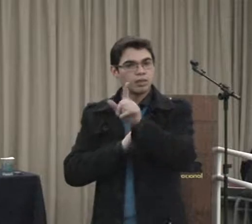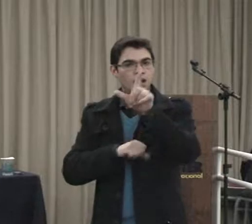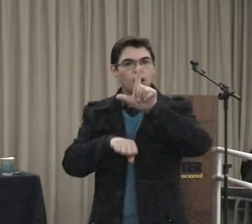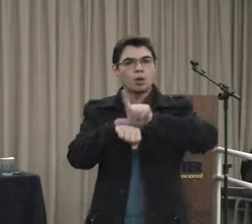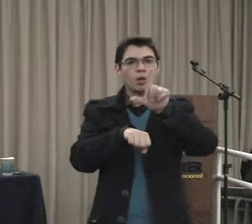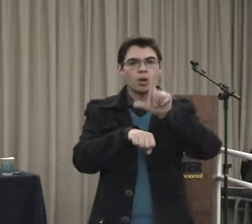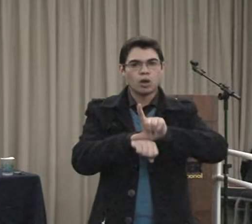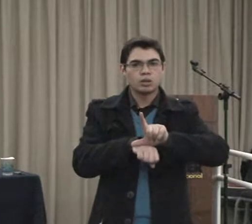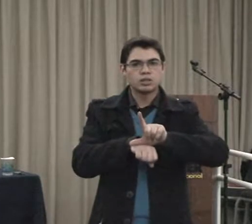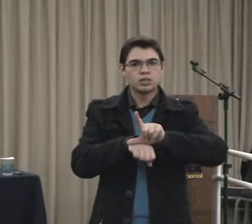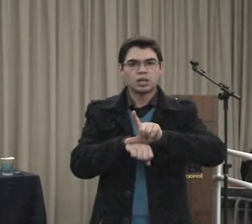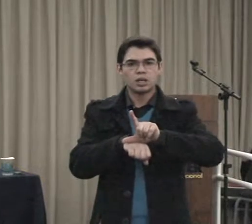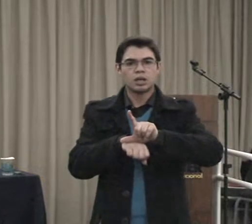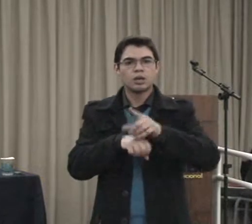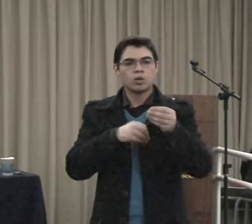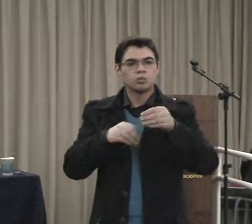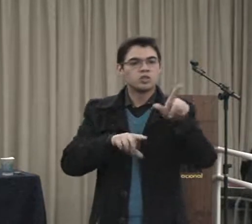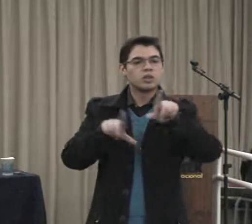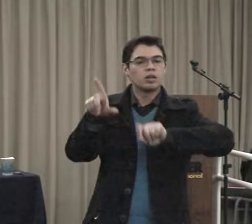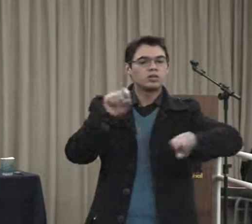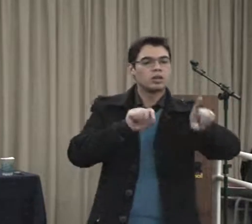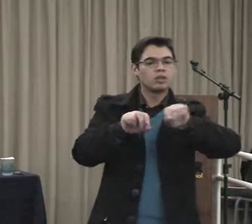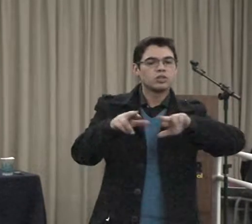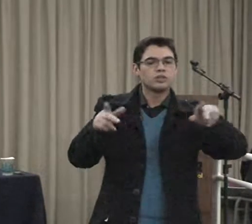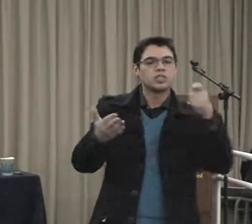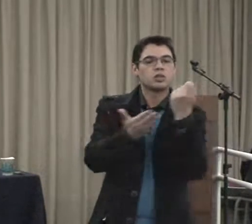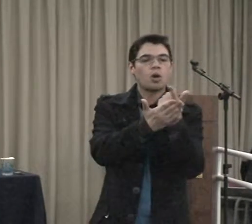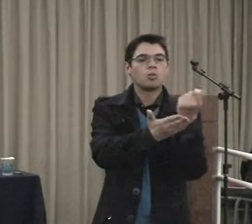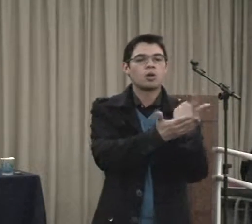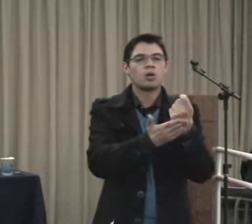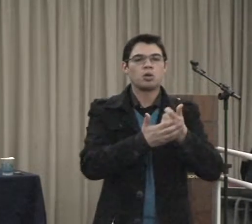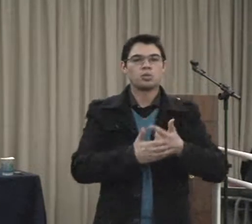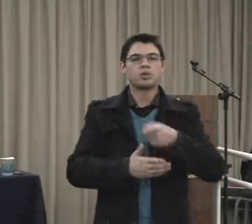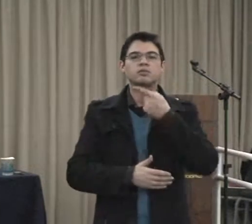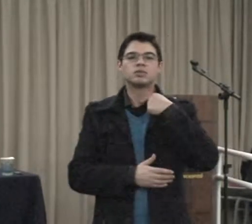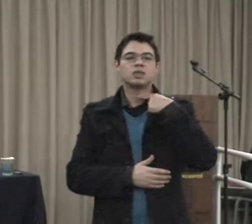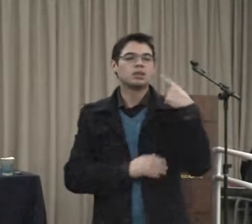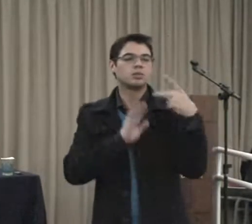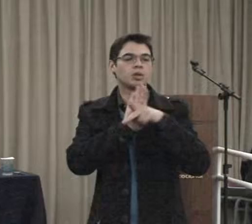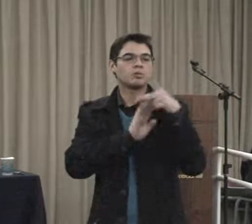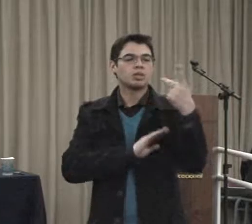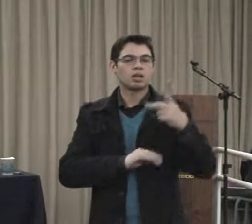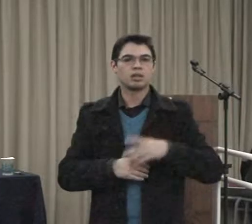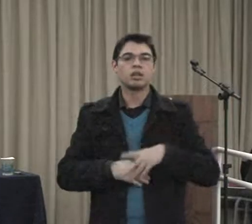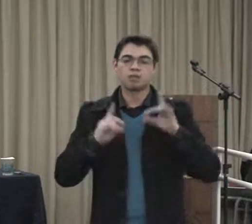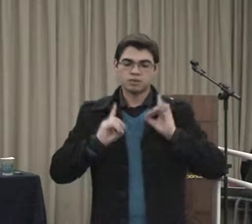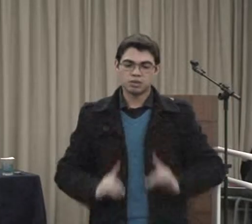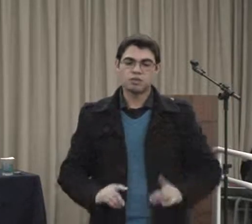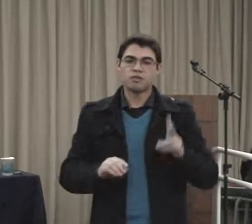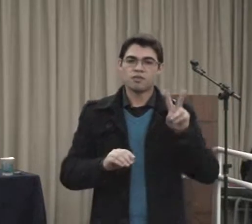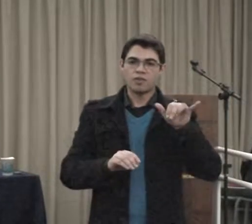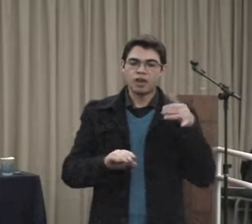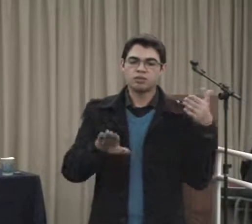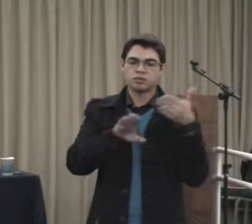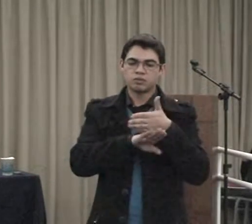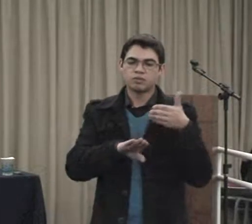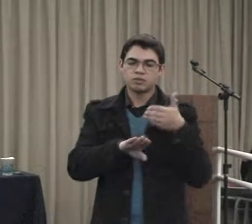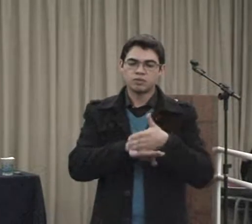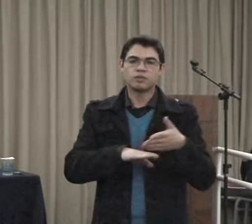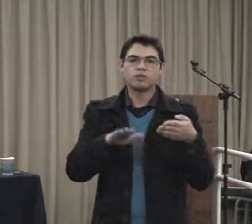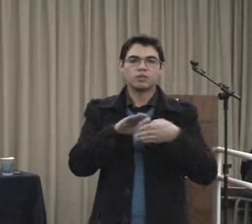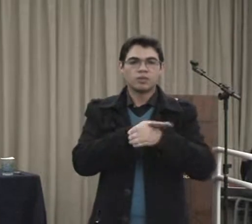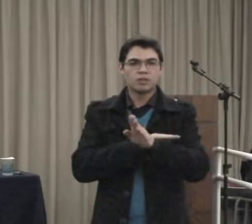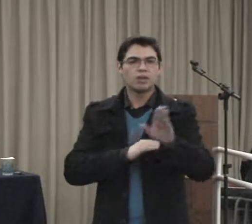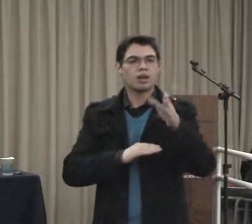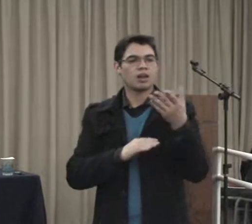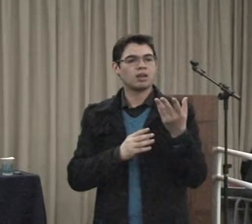que nós entramos e escolher o que eles querem e comprar o que eles querem, e não ter mais que receber a cesta